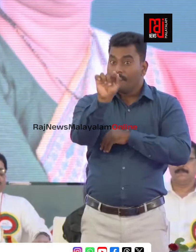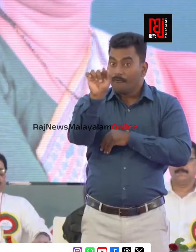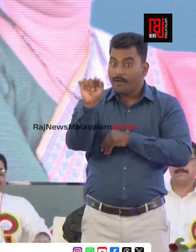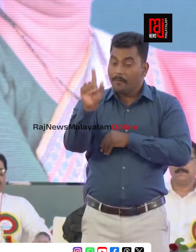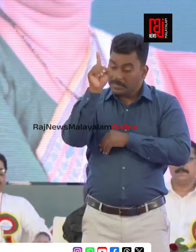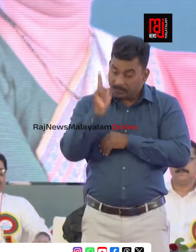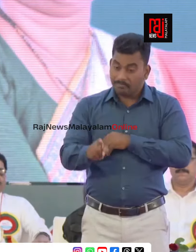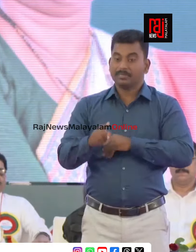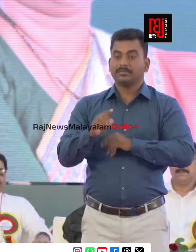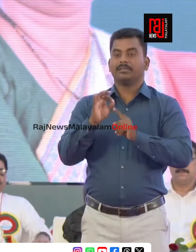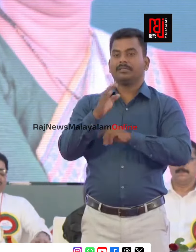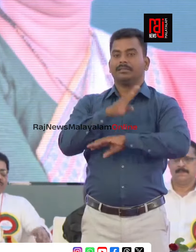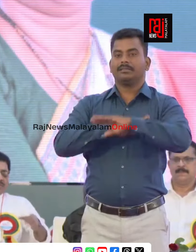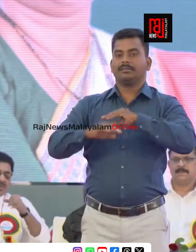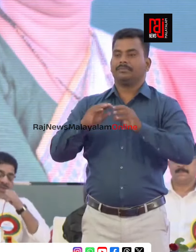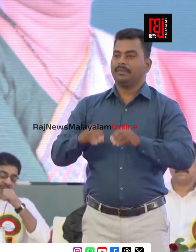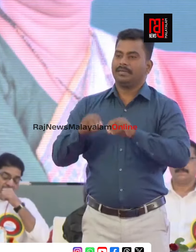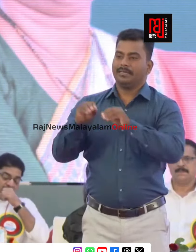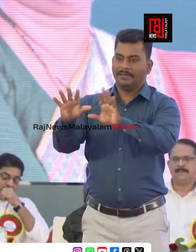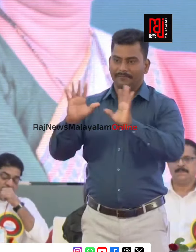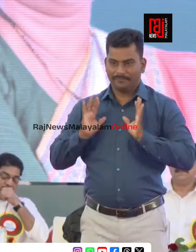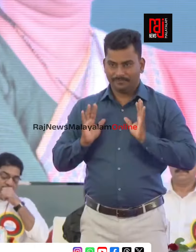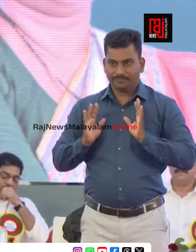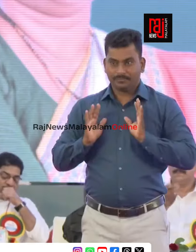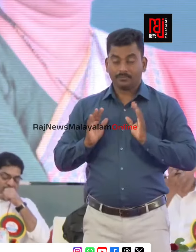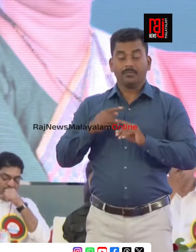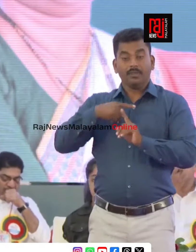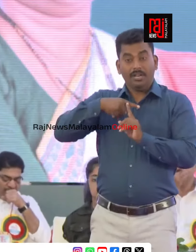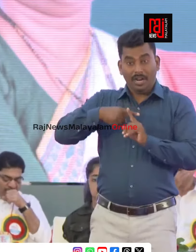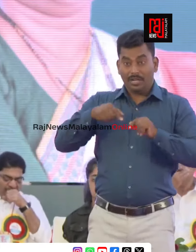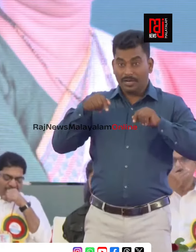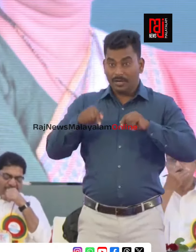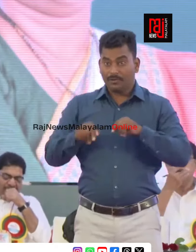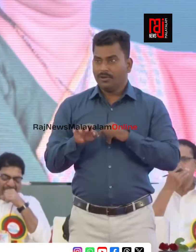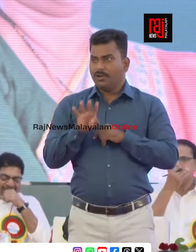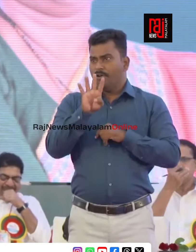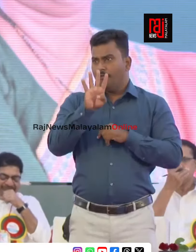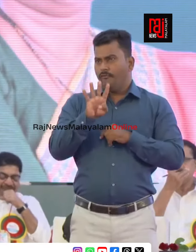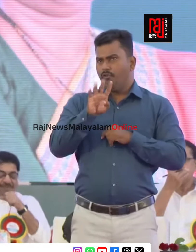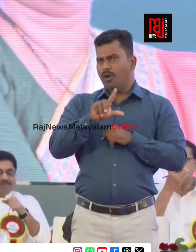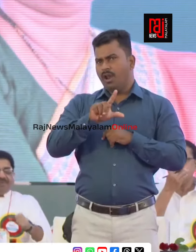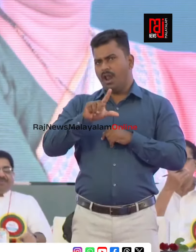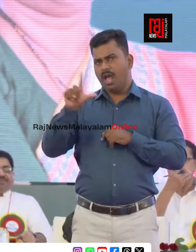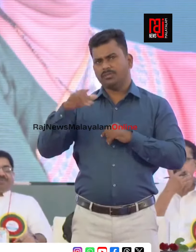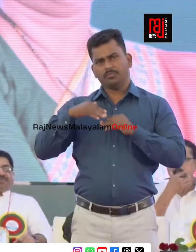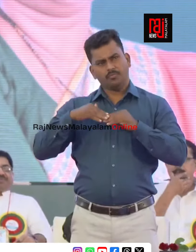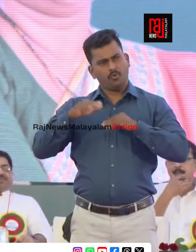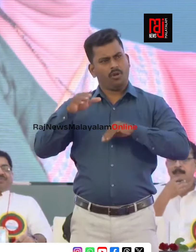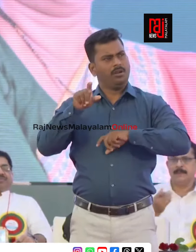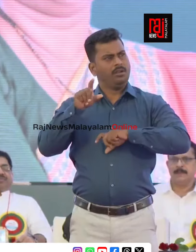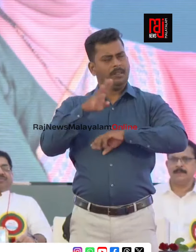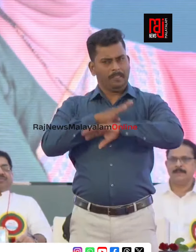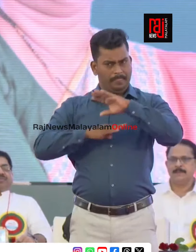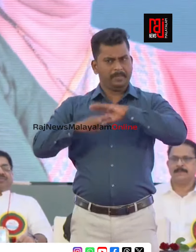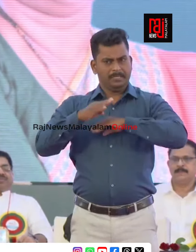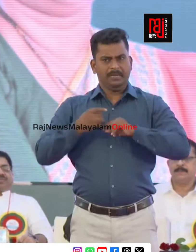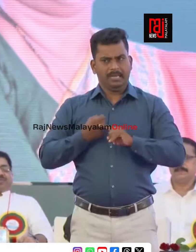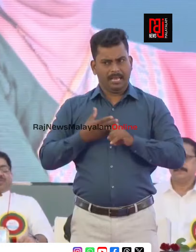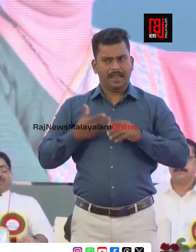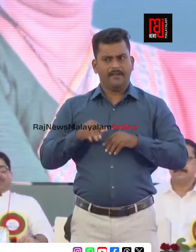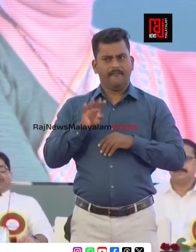419,678 ഭിന്നശേഷിക്കാർക്കാണ് കേരളത്തിലെ പെൻഷൻ ലഭിക്കുന്നത്. ഇങ്ങനെ